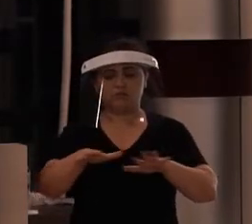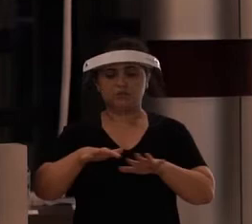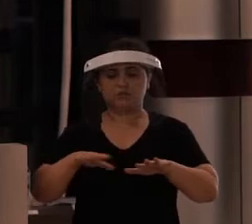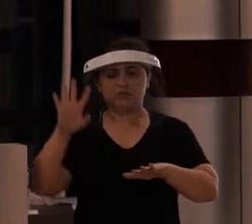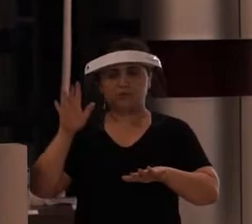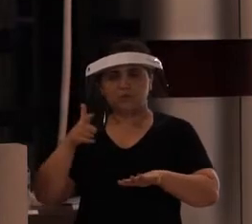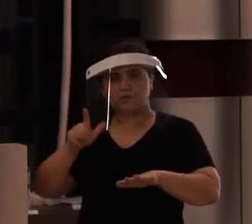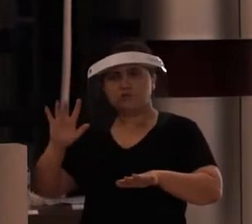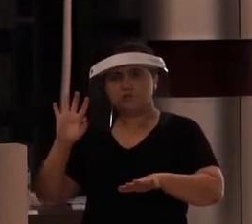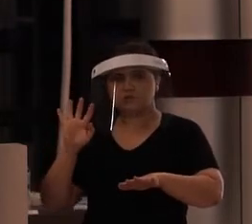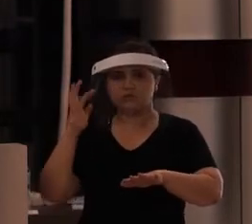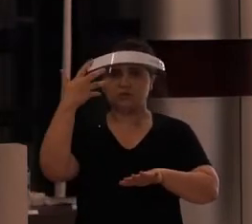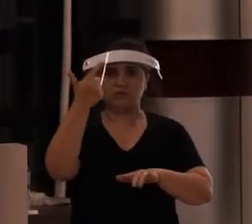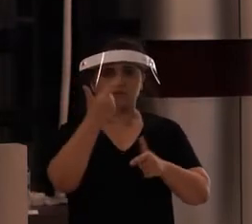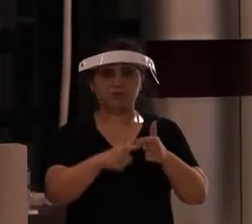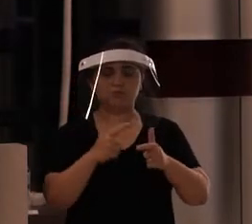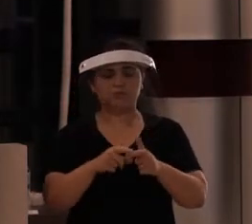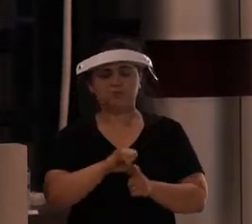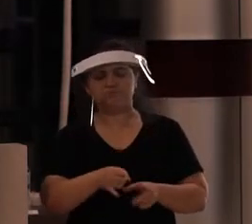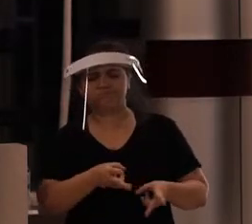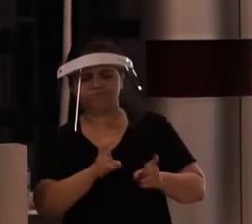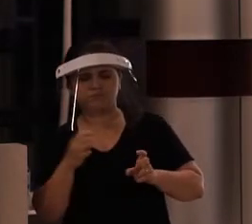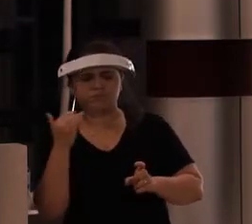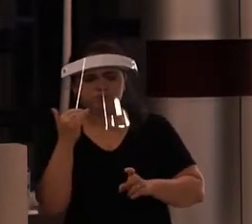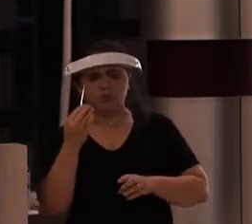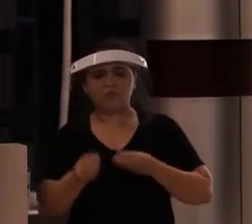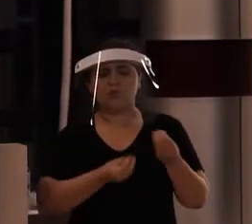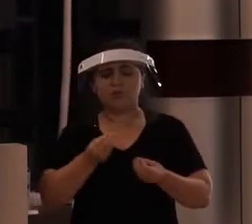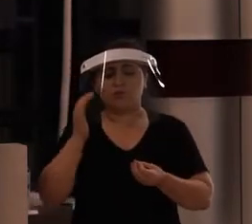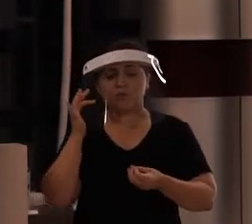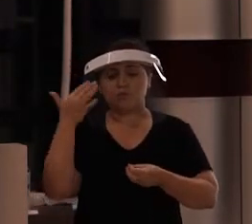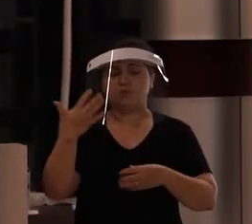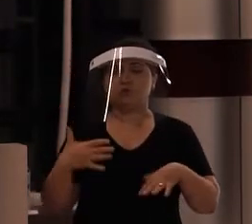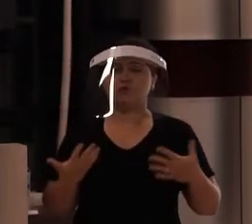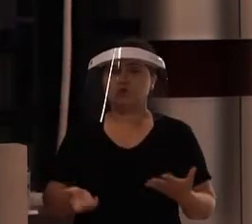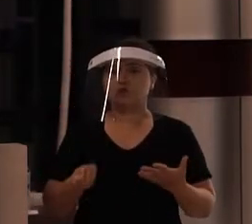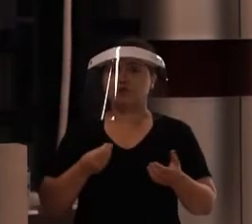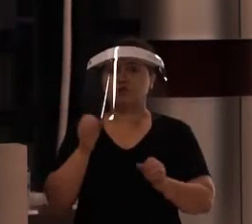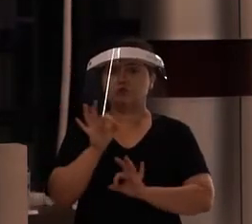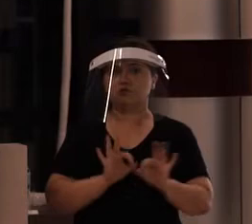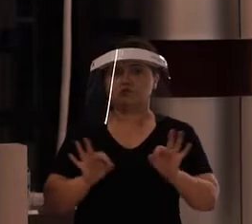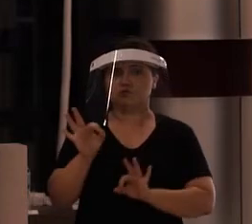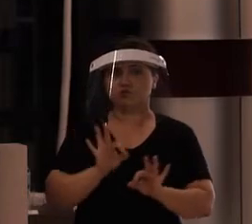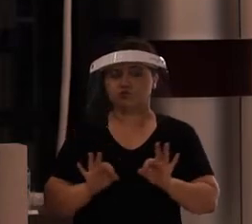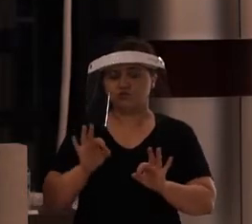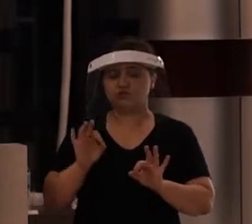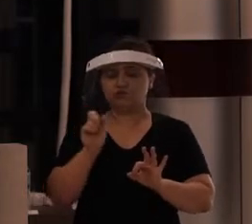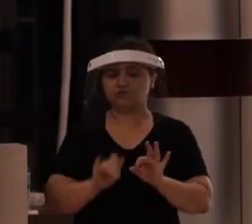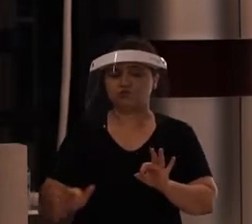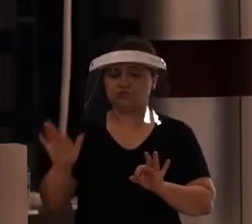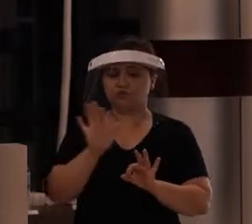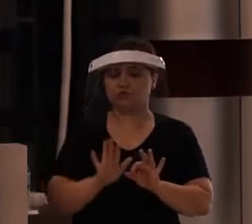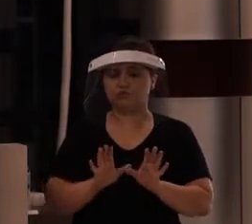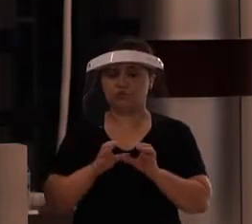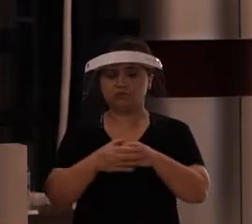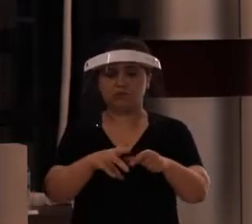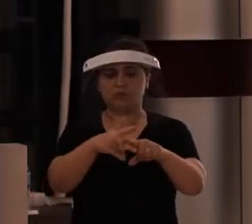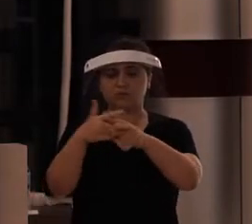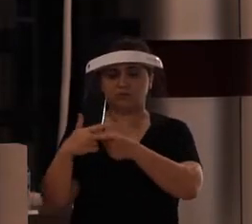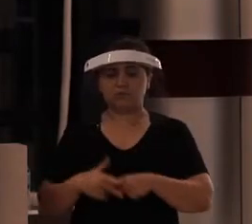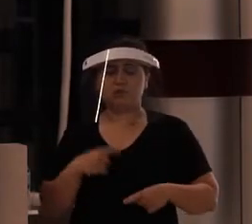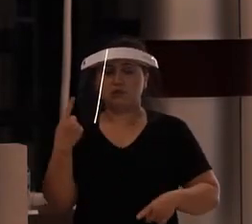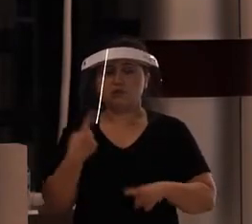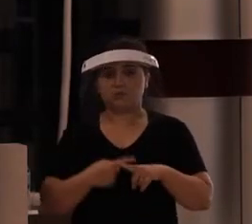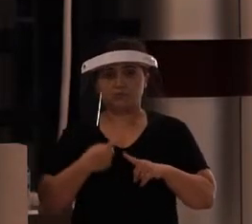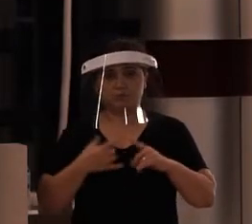para recomendação de irregularidades. Isso aqui eu costumo acertar com a equipe de manutenção. Por